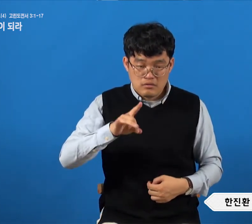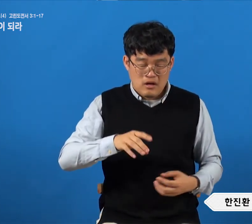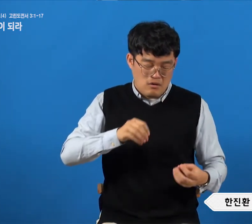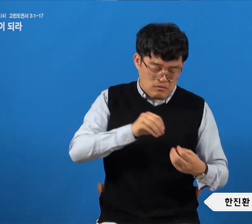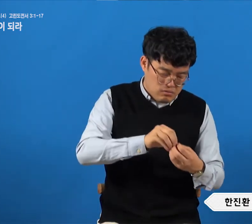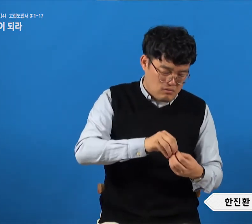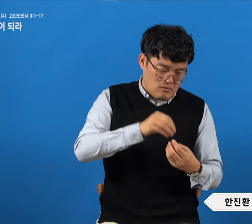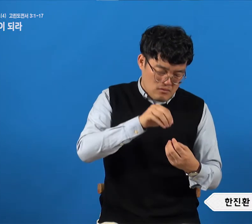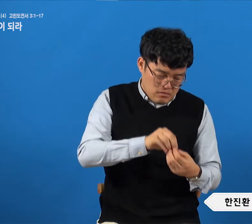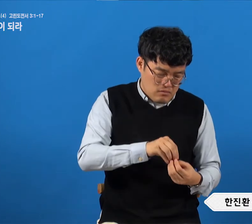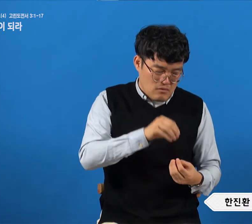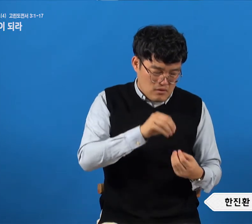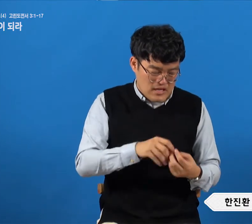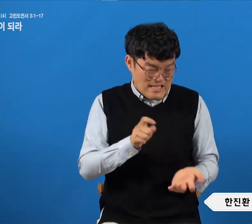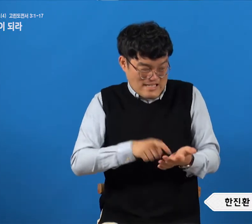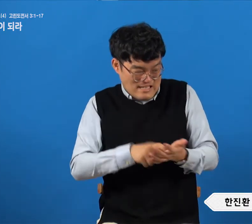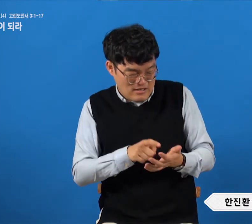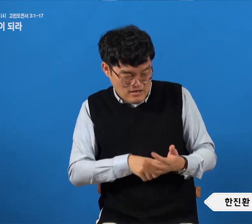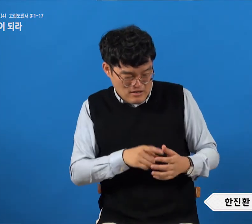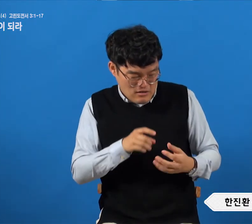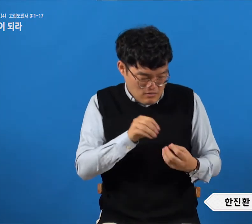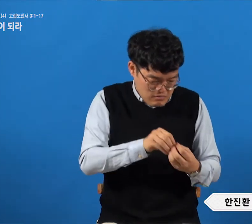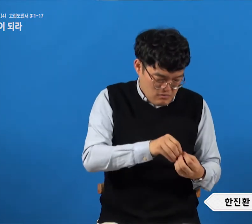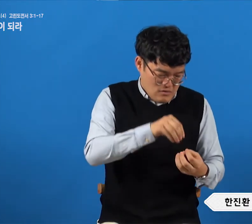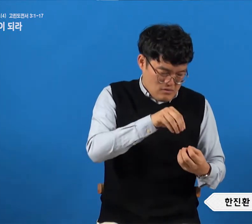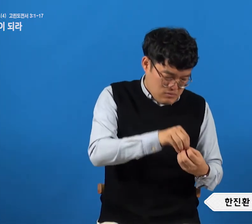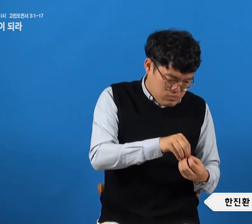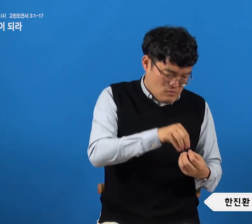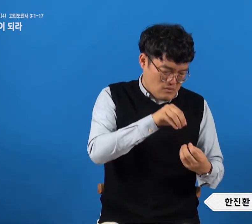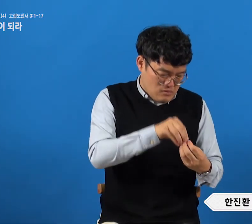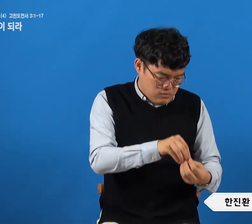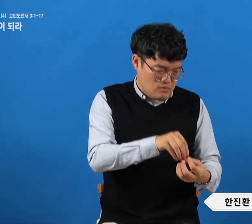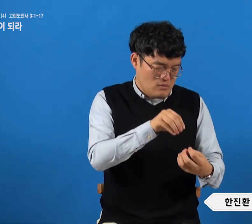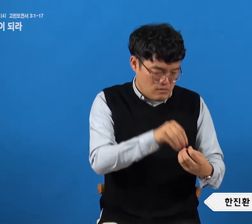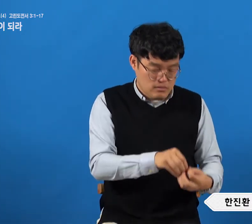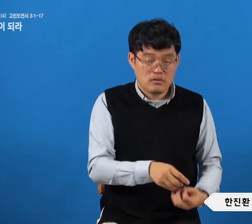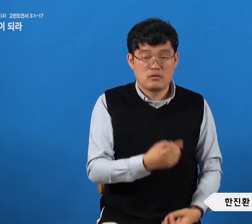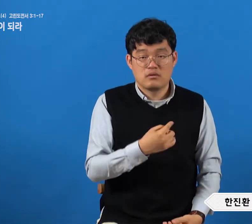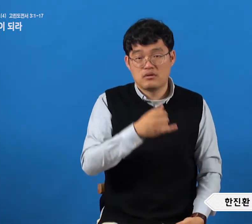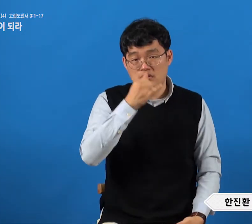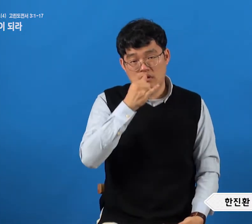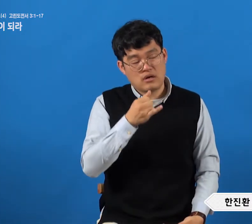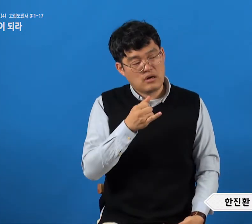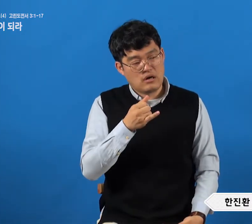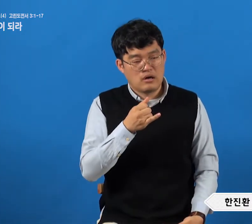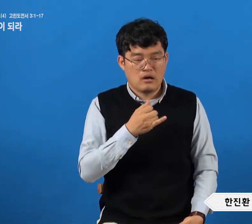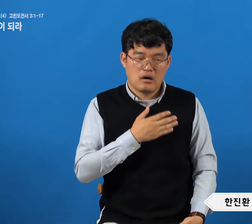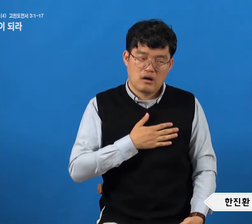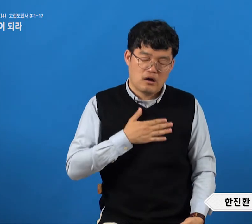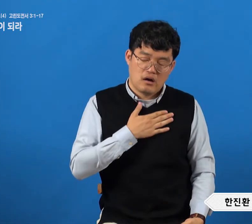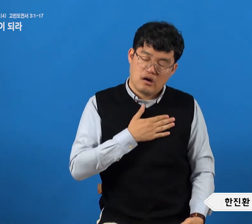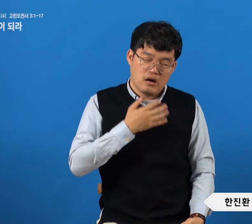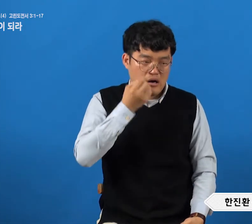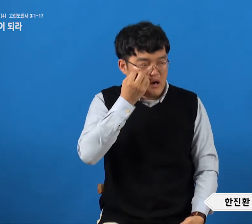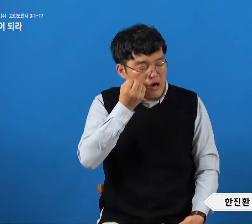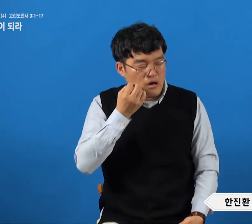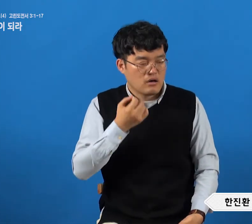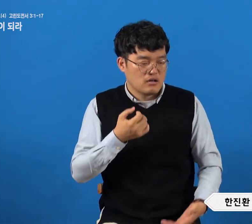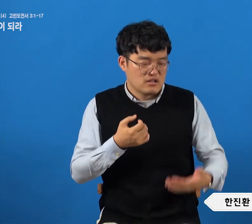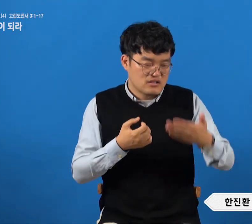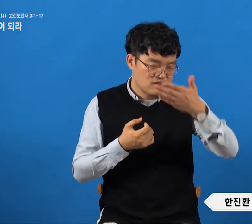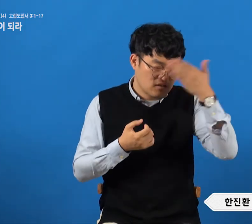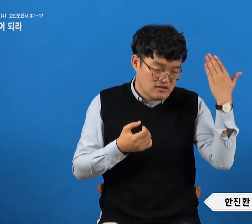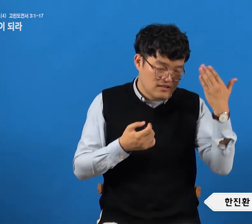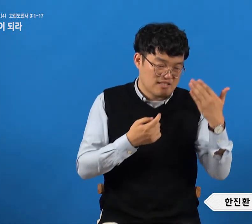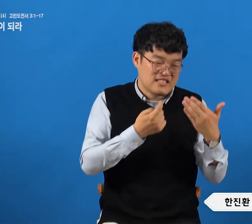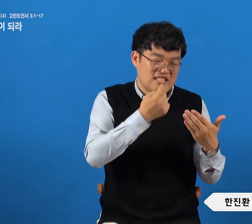없는데 처음인데 근데 뭐 워낙 다급하니까 인공호흡을 시작했습니다. 기분이 이상했습니다.